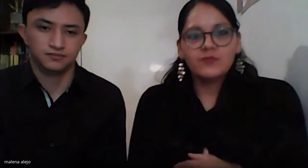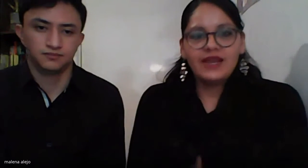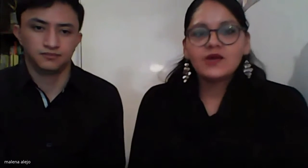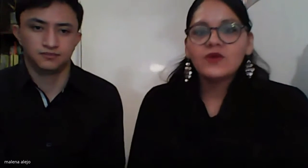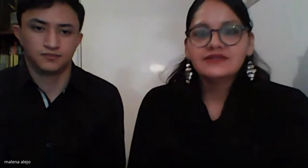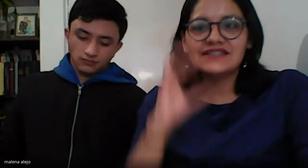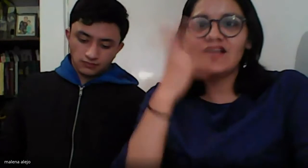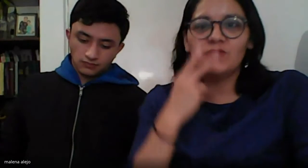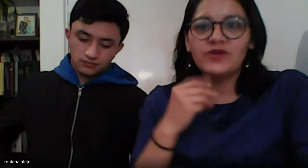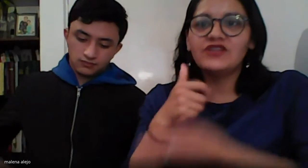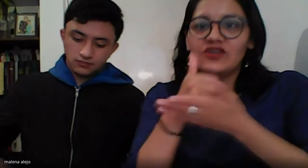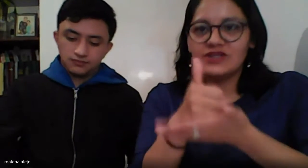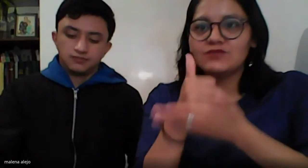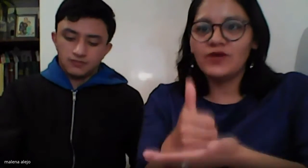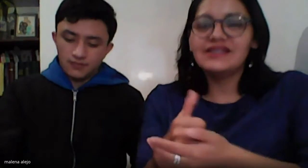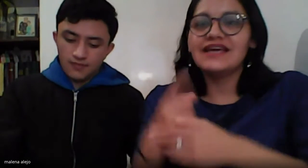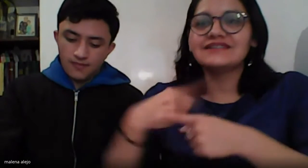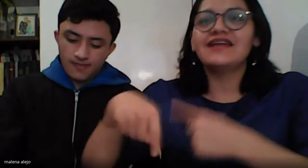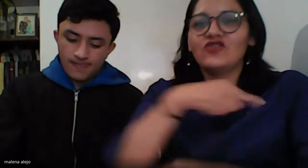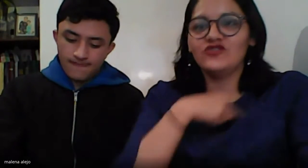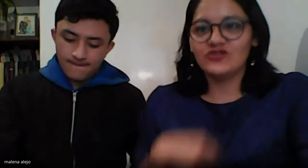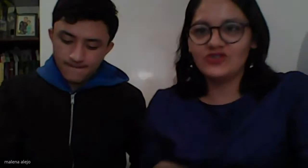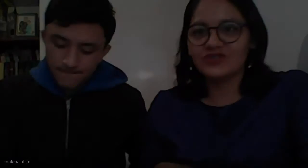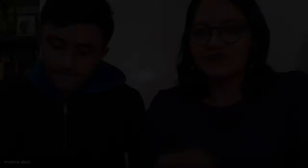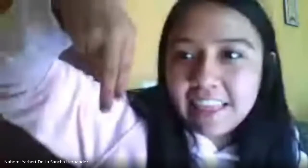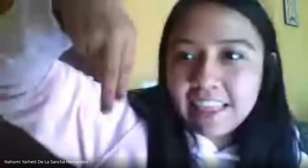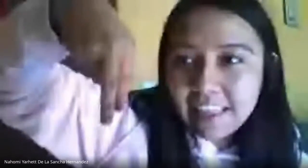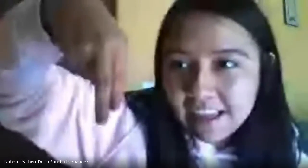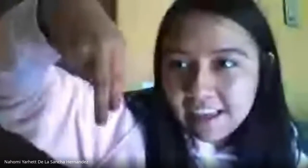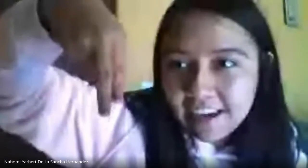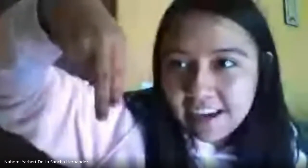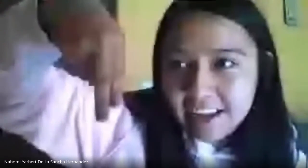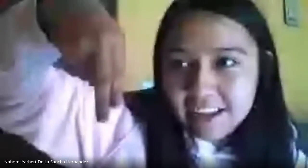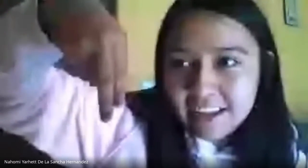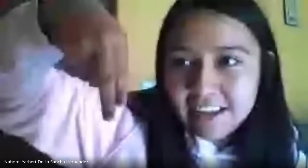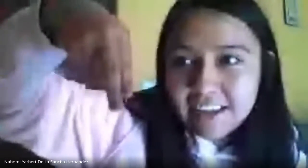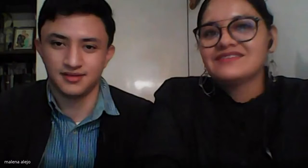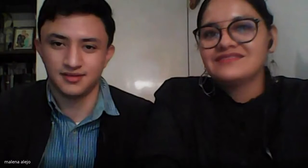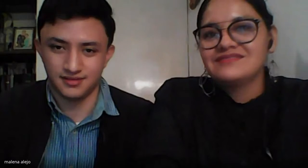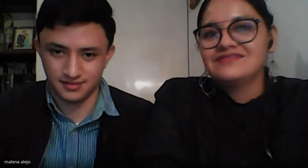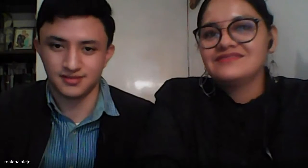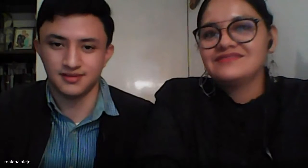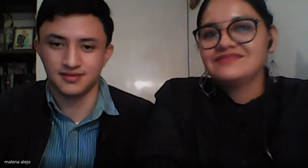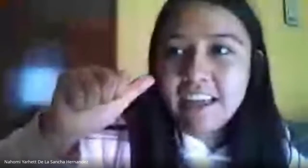propia lengua. Entonces es algo muy bonito que ustedes pueden y está en todos nosotros. Cómo saludarnos con las personas sordas, vamos a